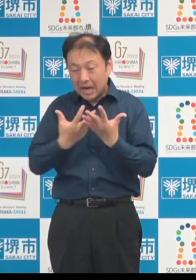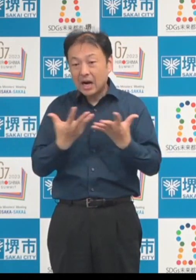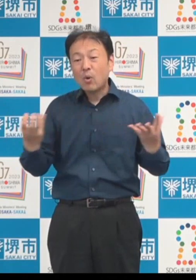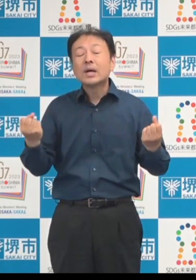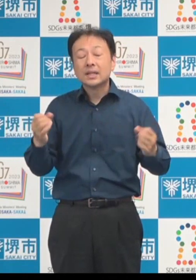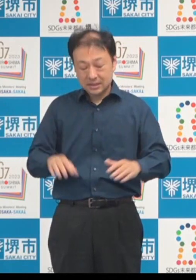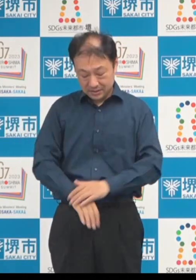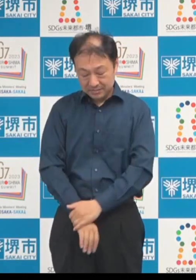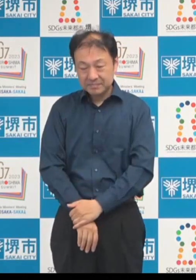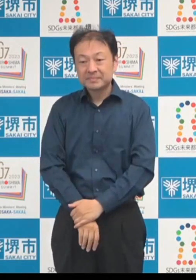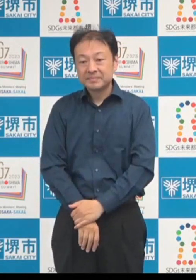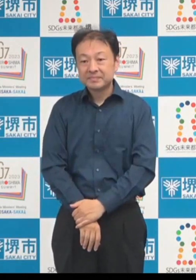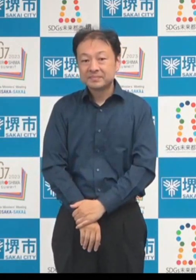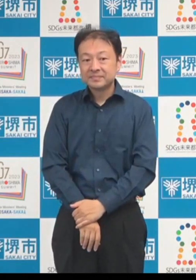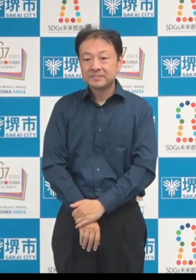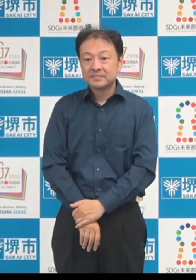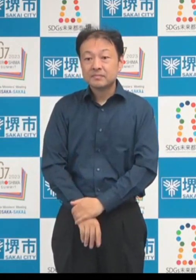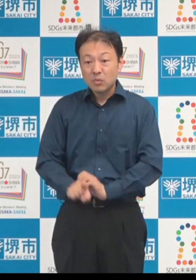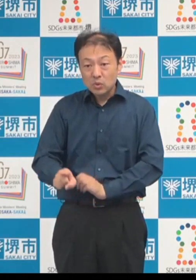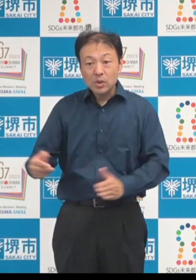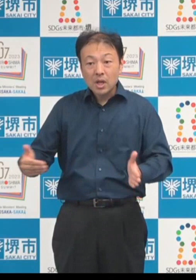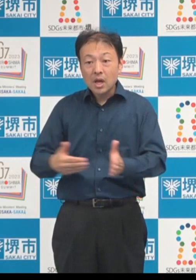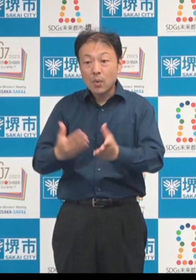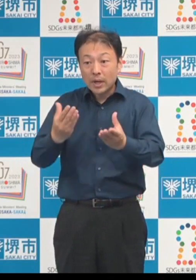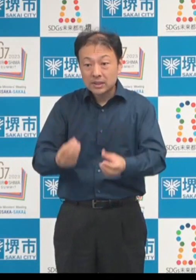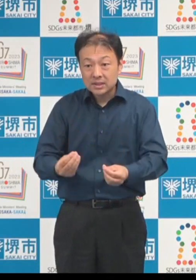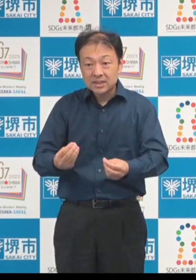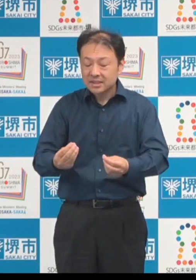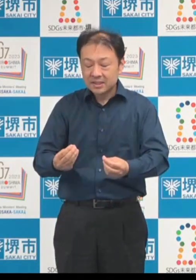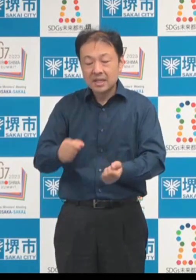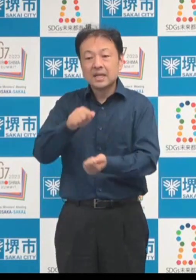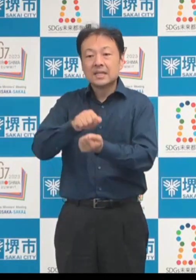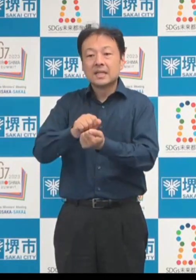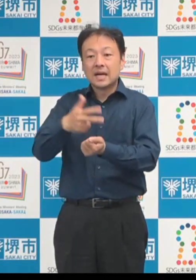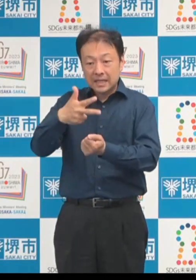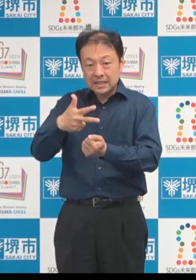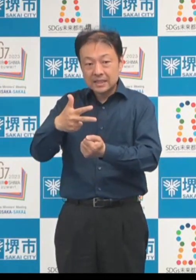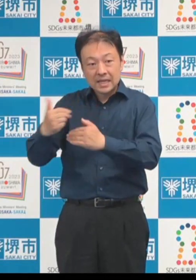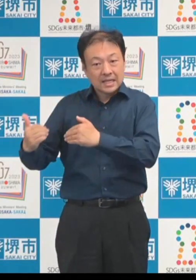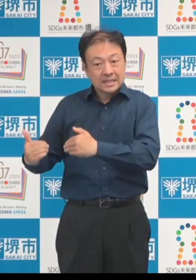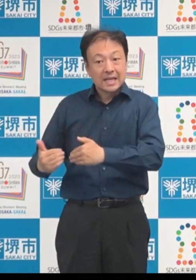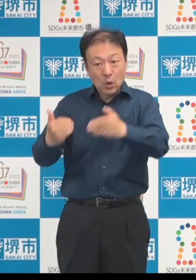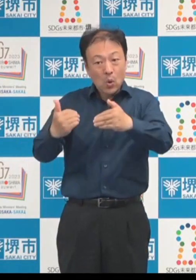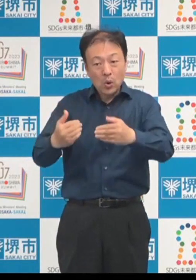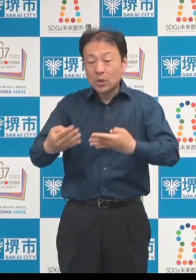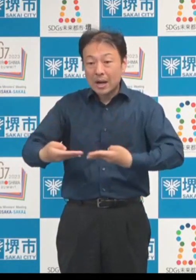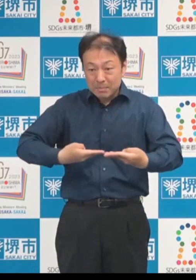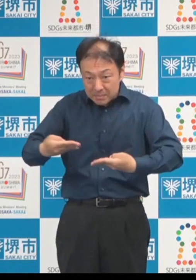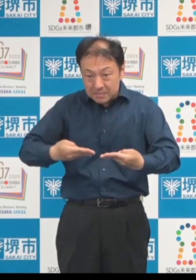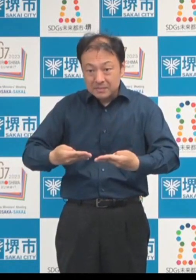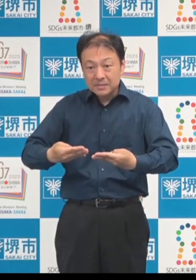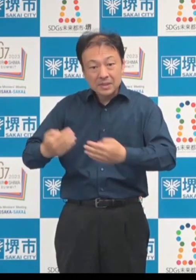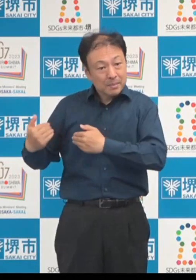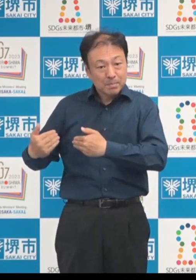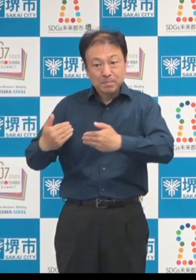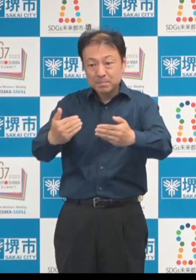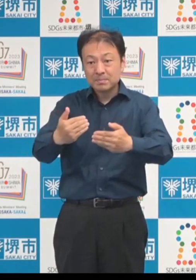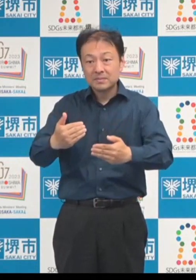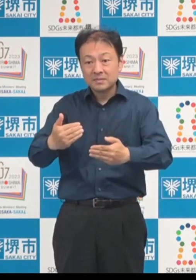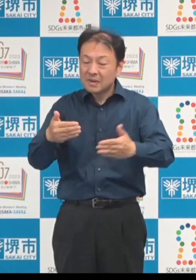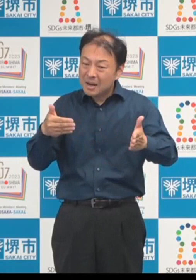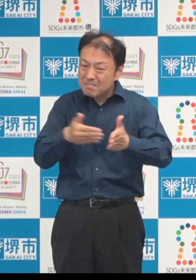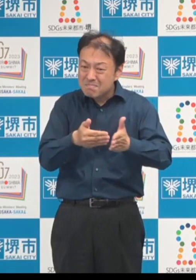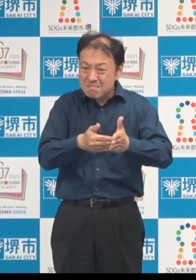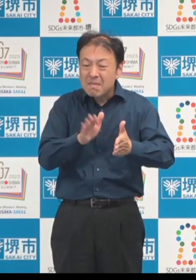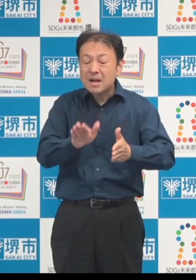ますが、やはりそこでとどめてしまっては、堺の成長であったり、またビジネス面での発展も制限され